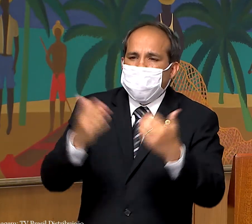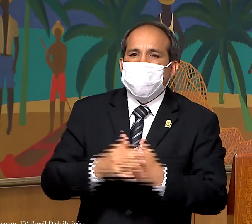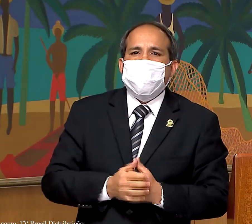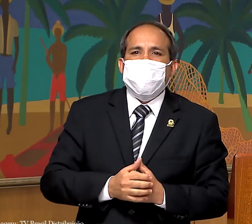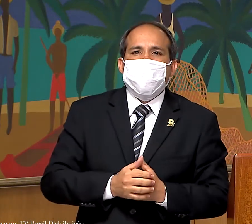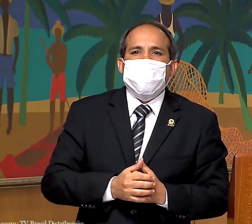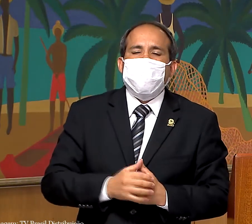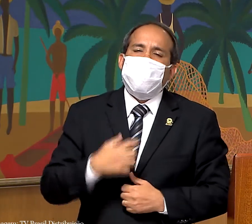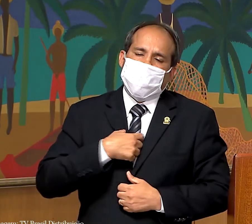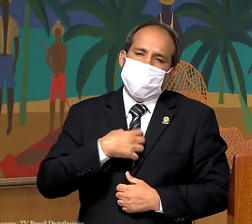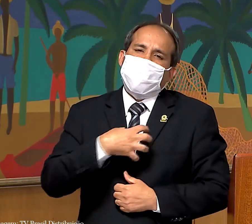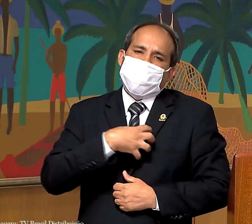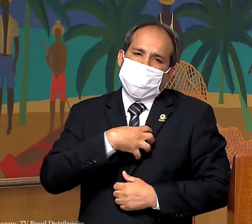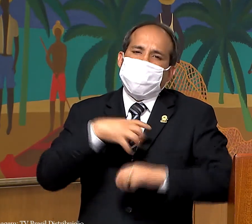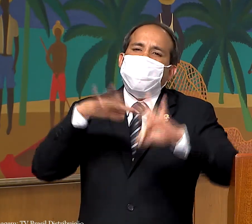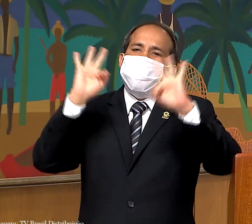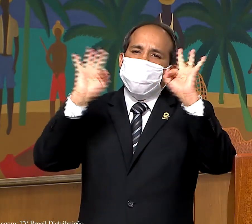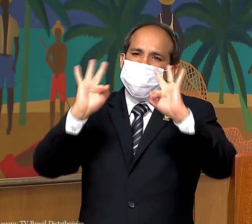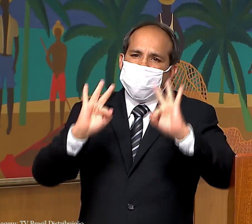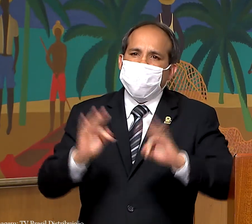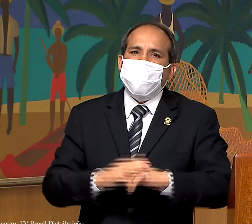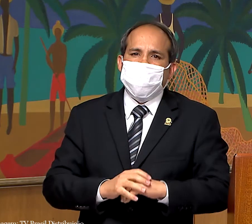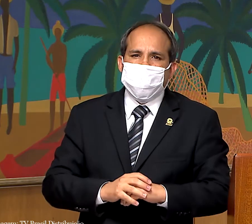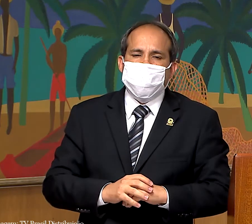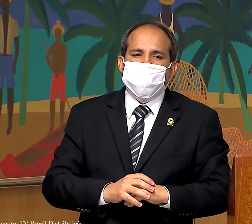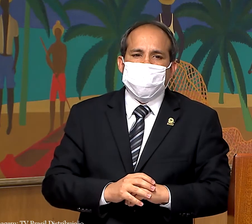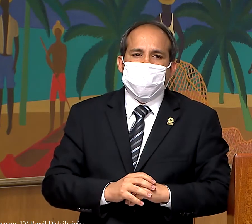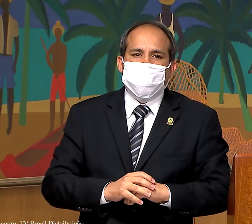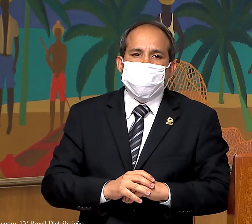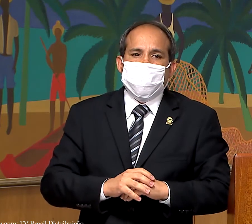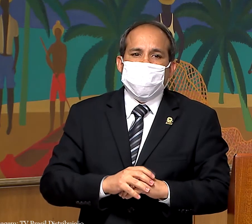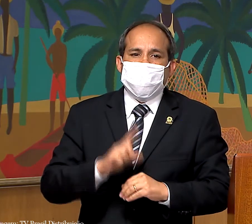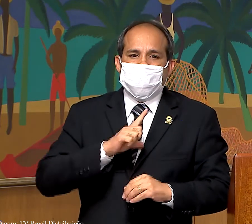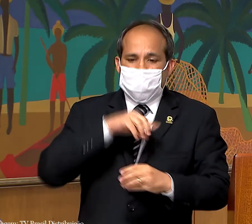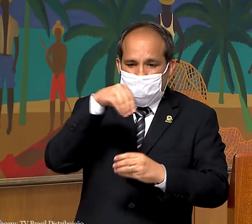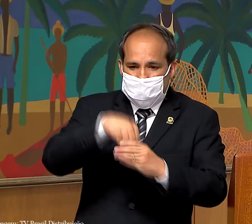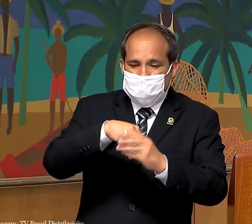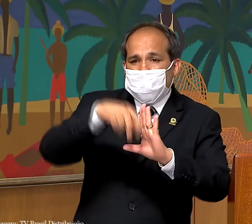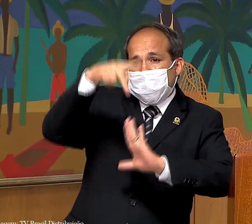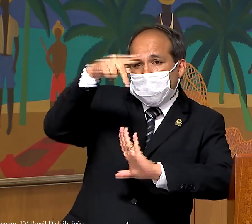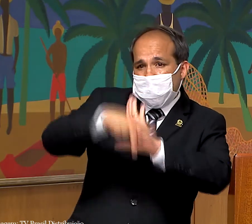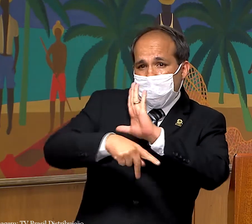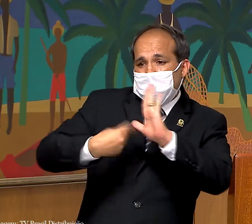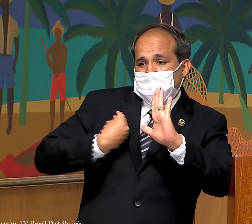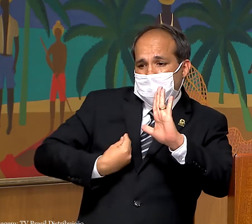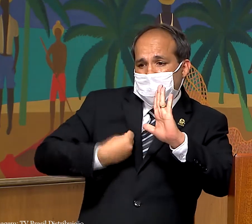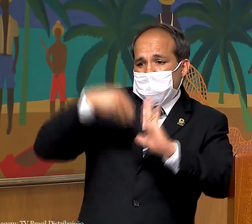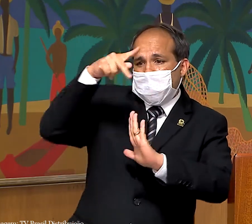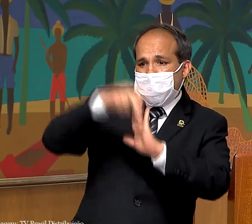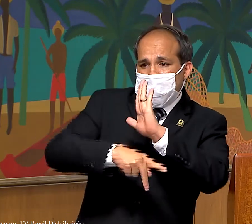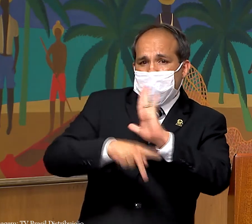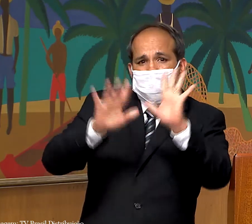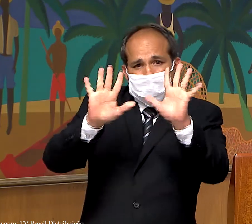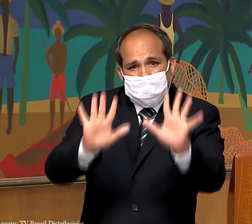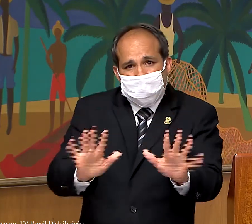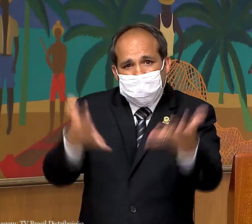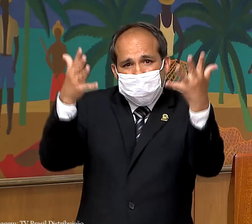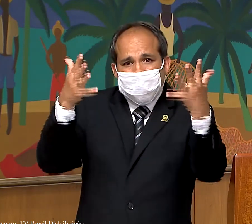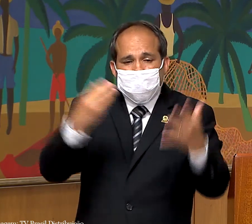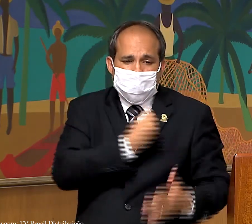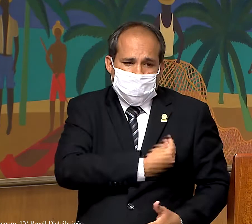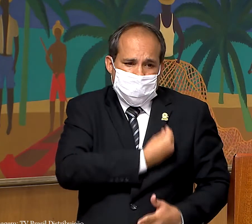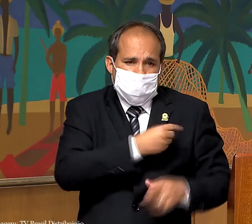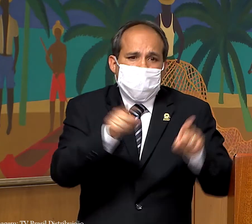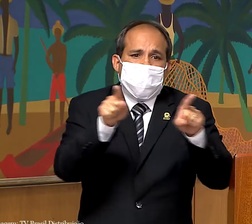e dizer que eu estou muito feliz em estar dentro desse projeto para salvar vidas e